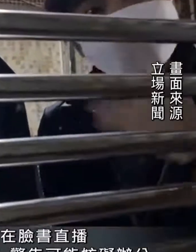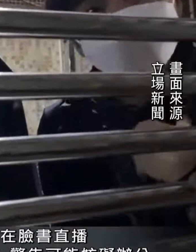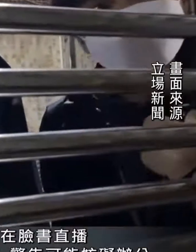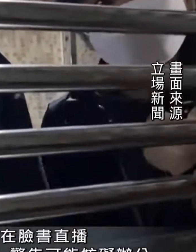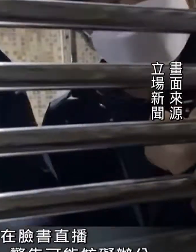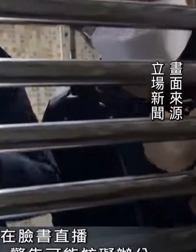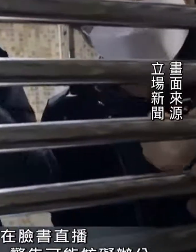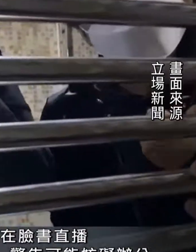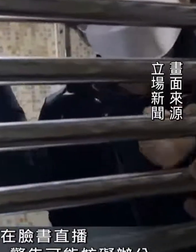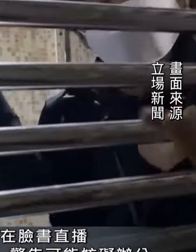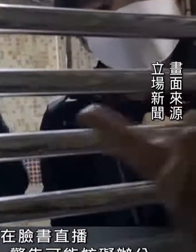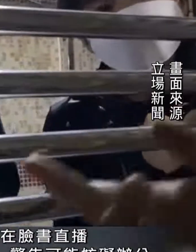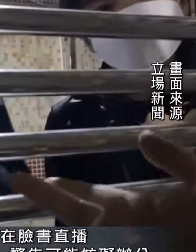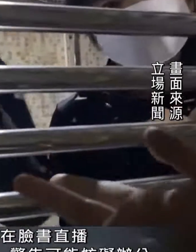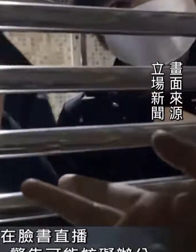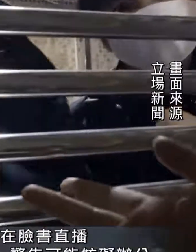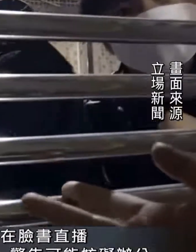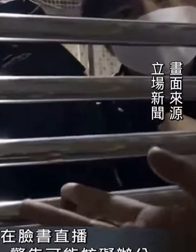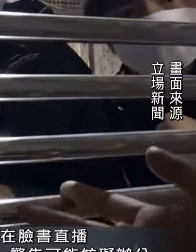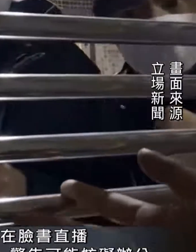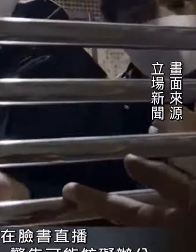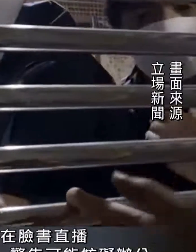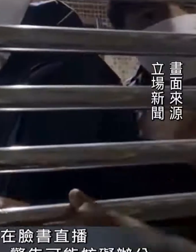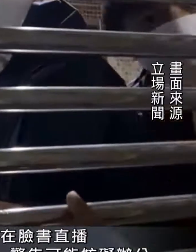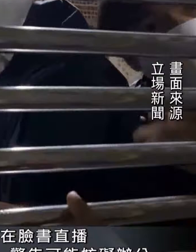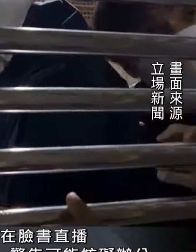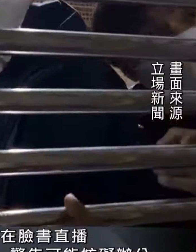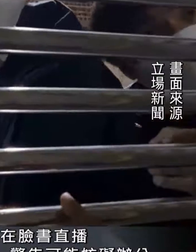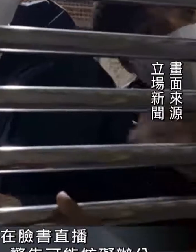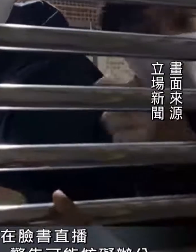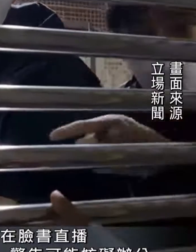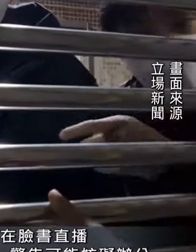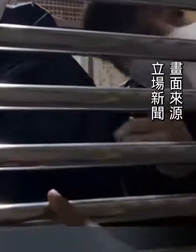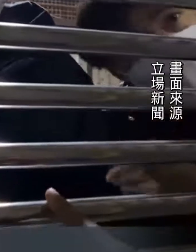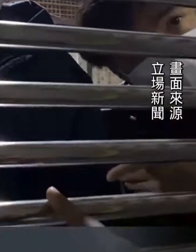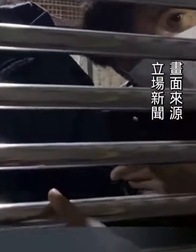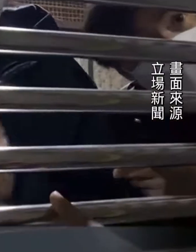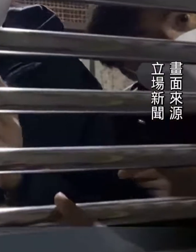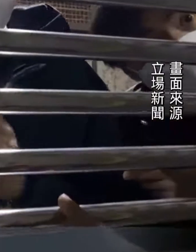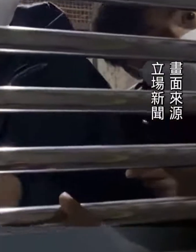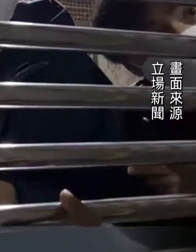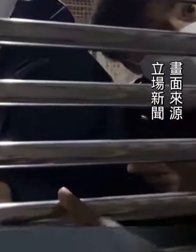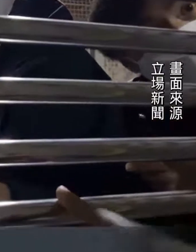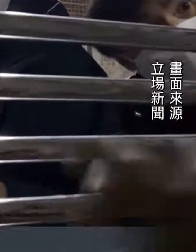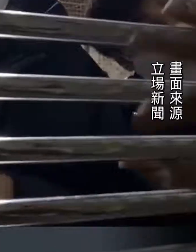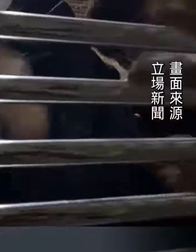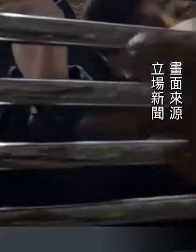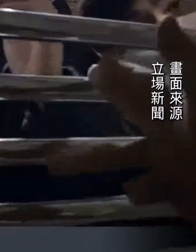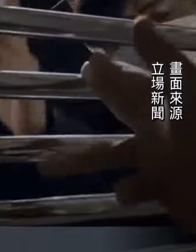在脸书直播，但很快就被警方制止，警告可能妨碍办公。